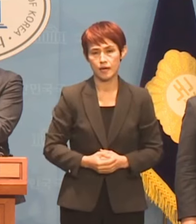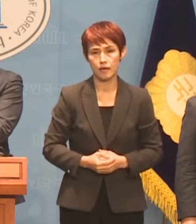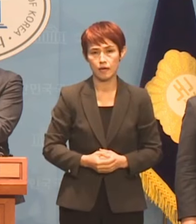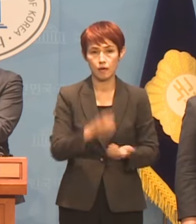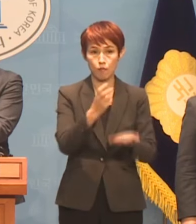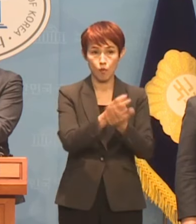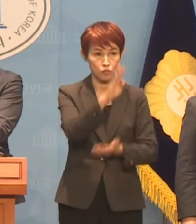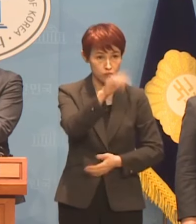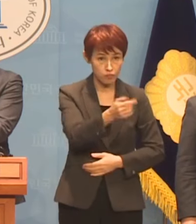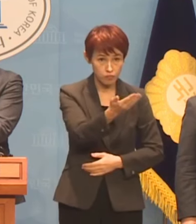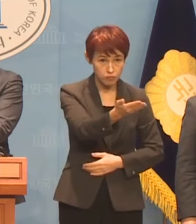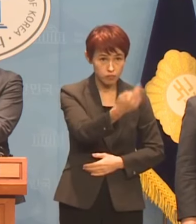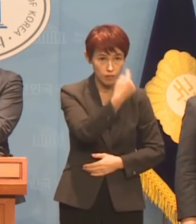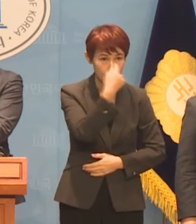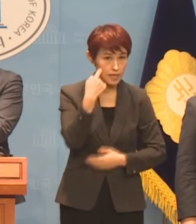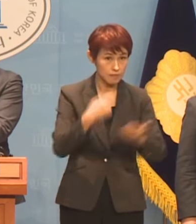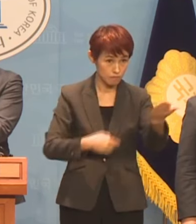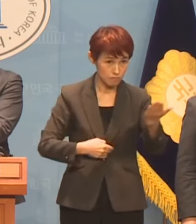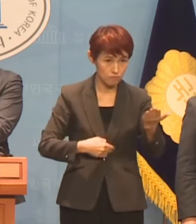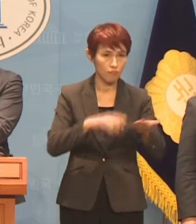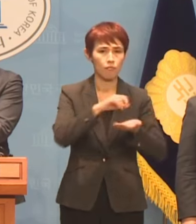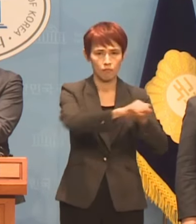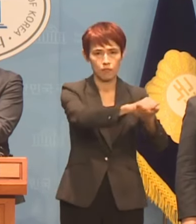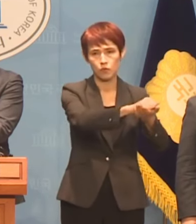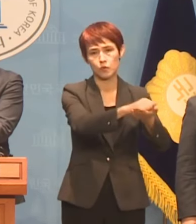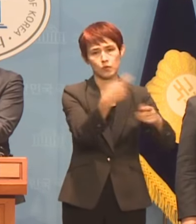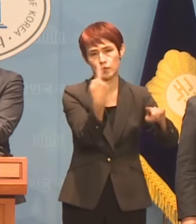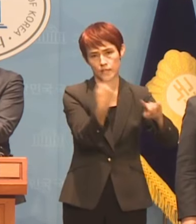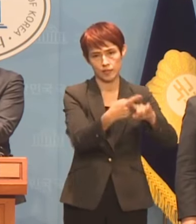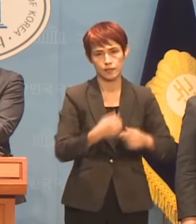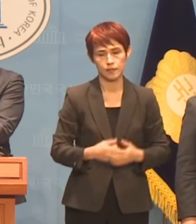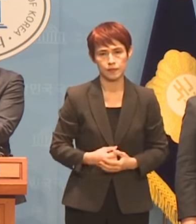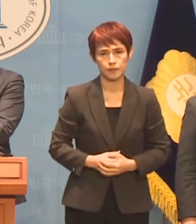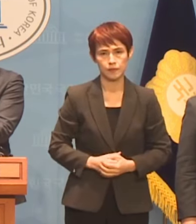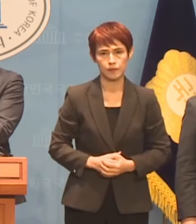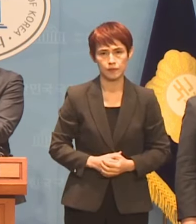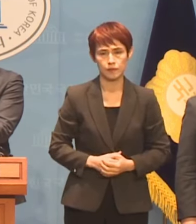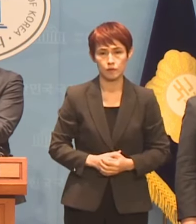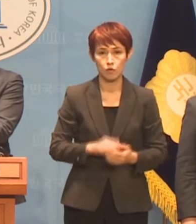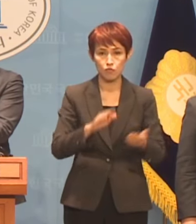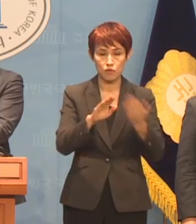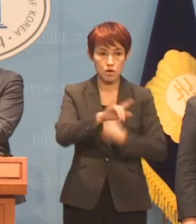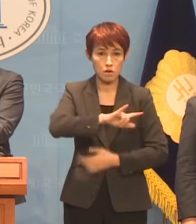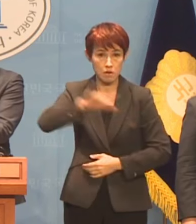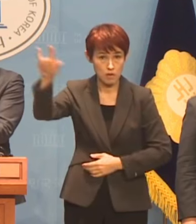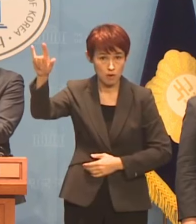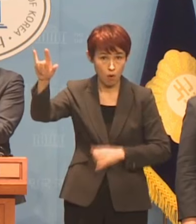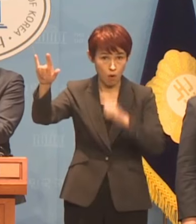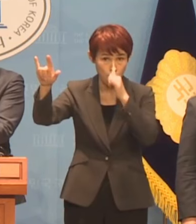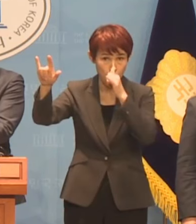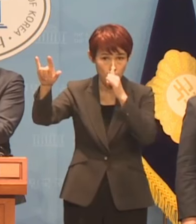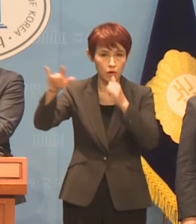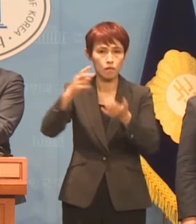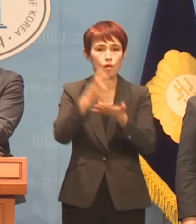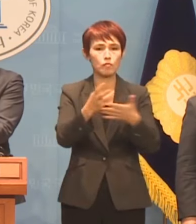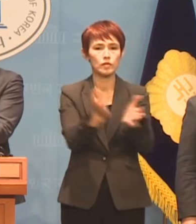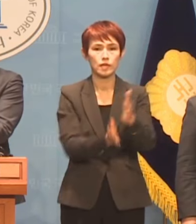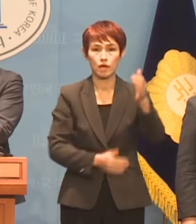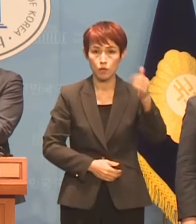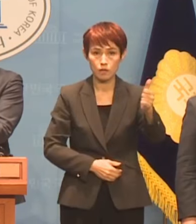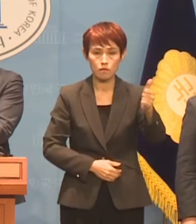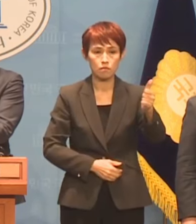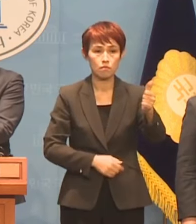법무부는 확인만 한다면 이건 수령이 된 것으로 볼 수 있습니다. 이후에 출국이 이루어진다면 법무부 장관이나